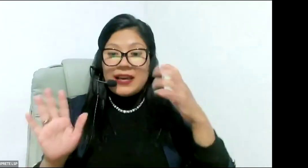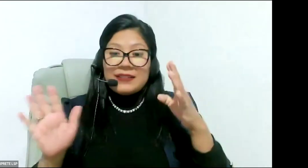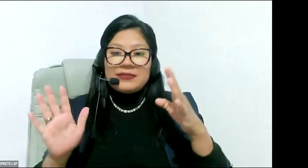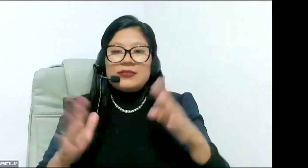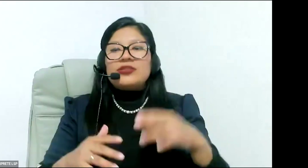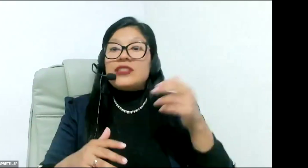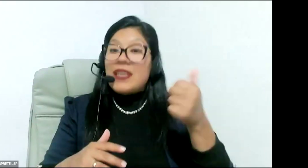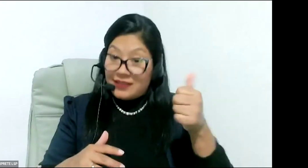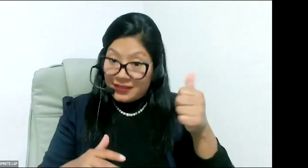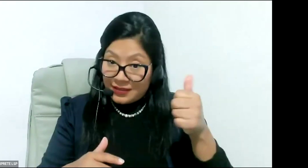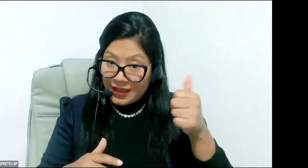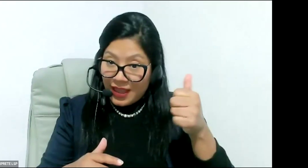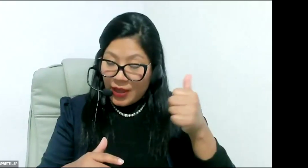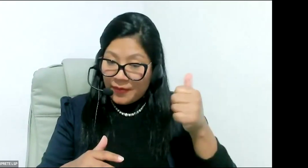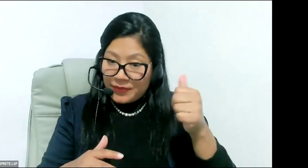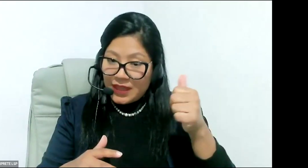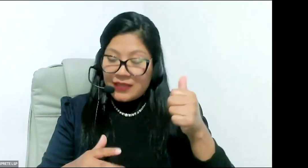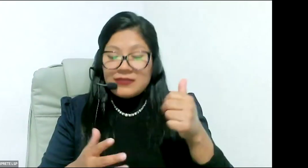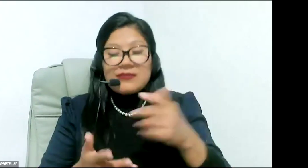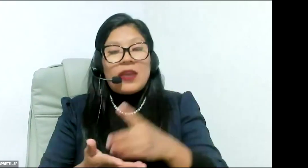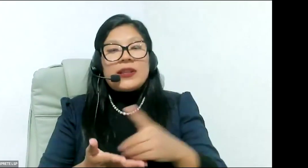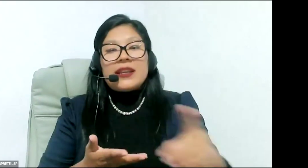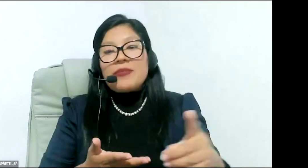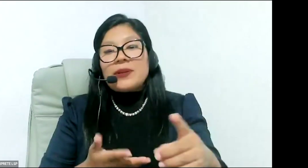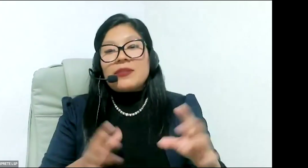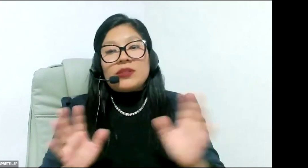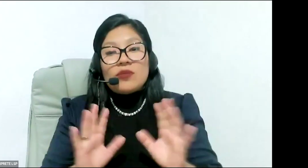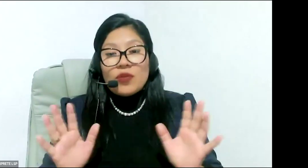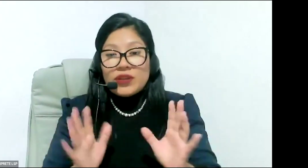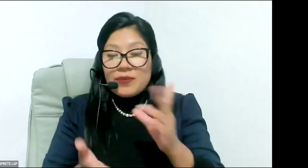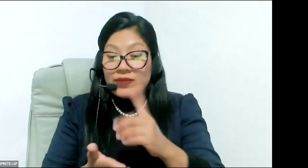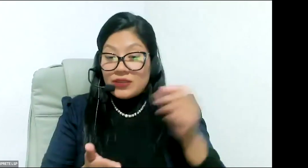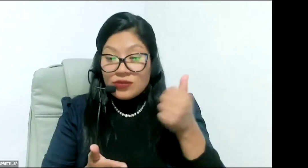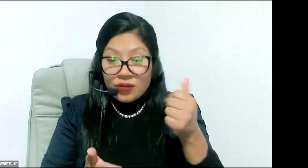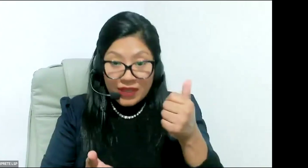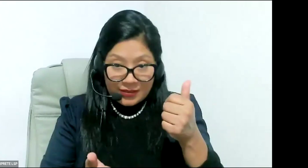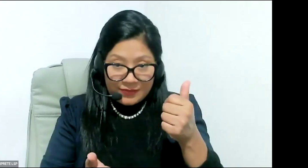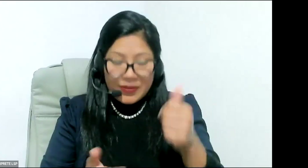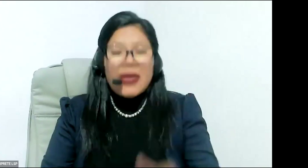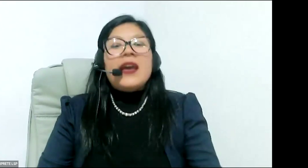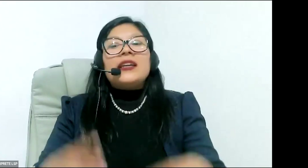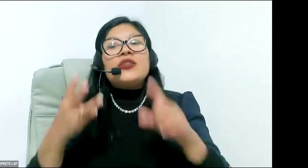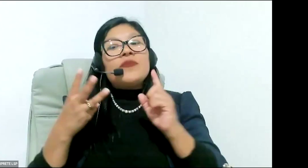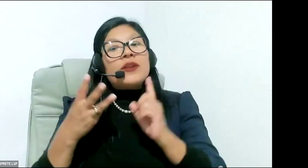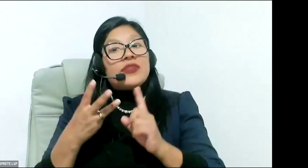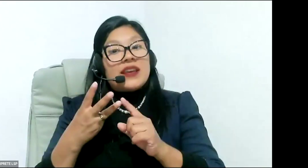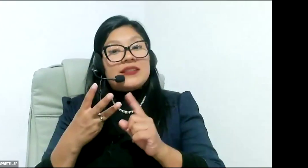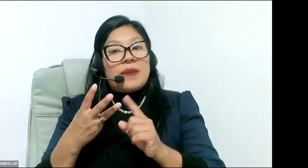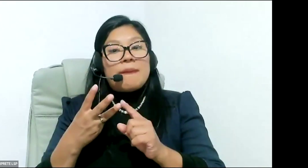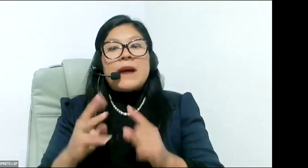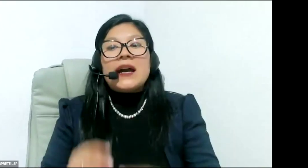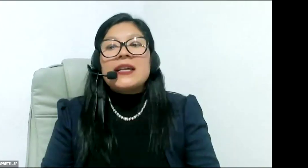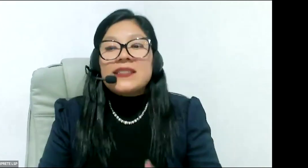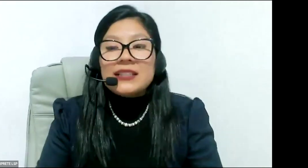memorizar no 10 10 de cualquier departamento u otras provincias solo 10 y número